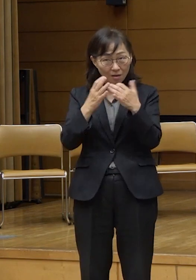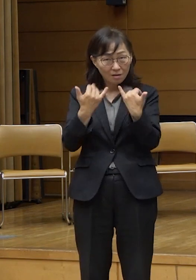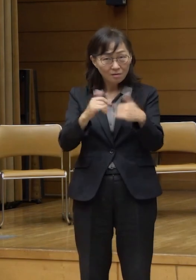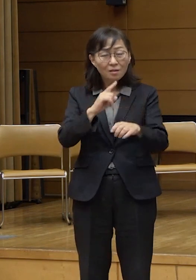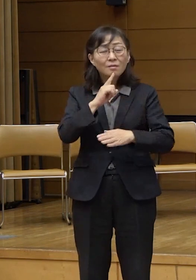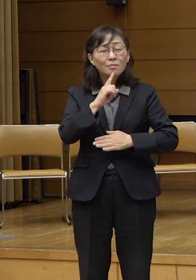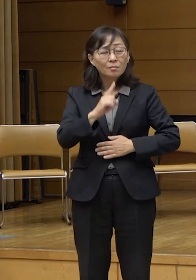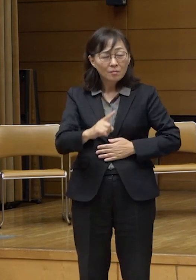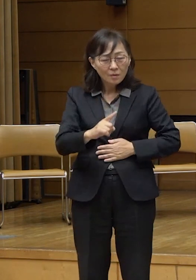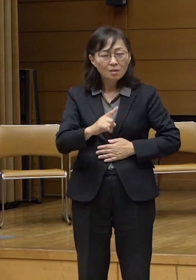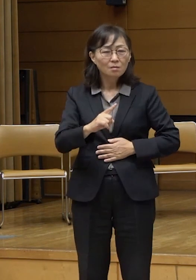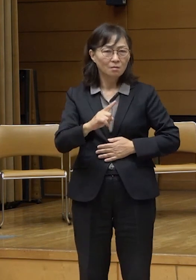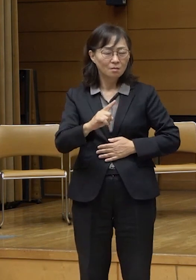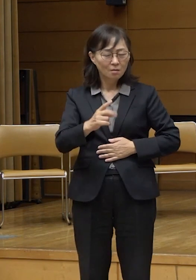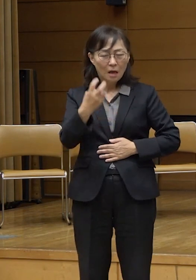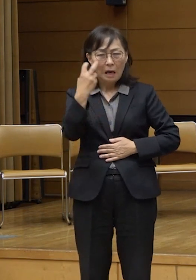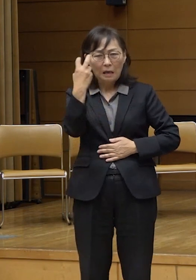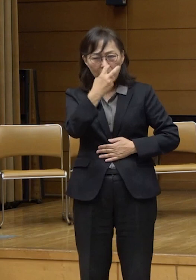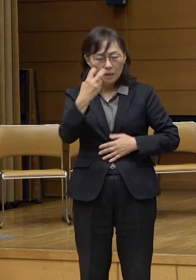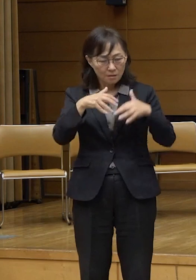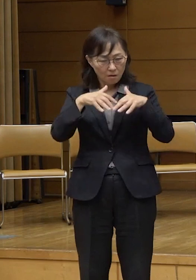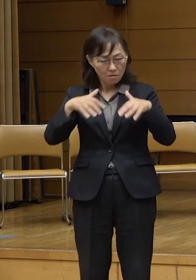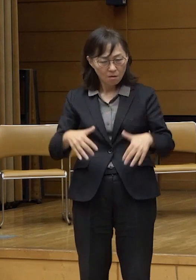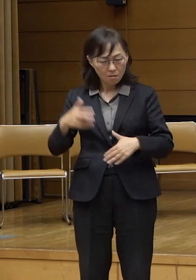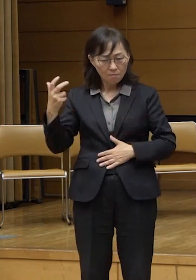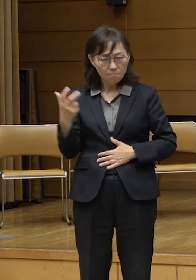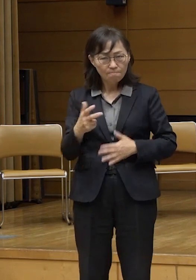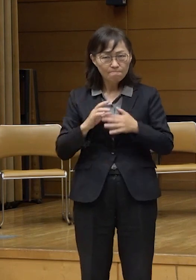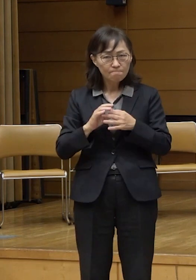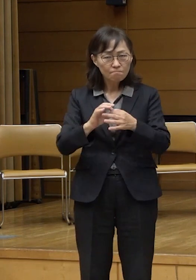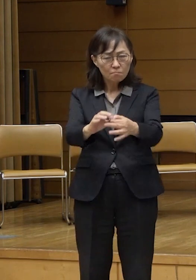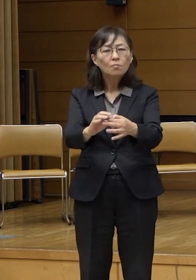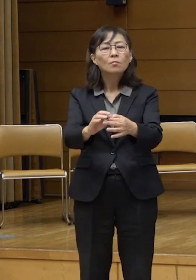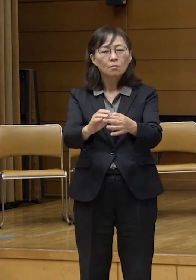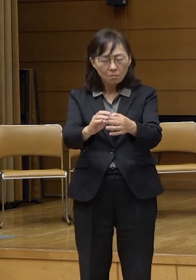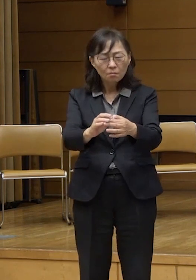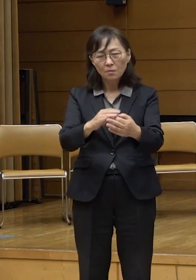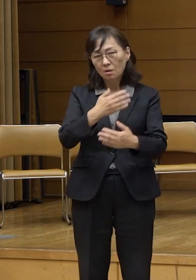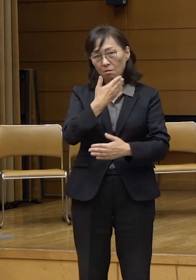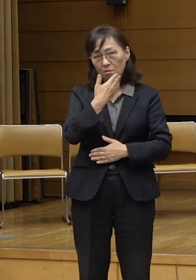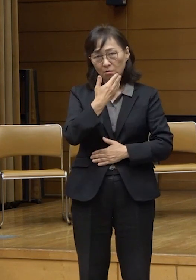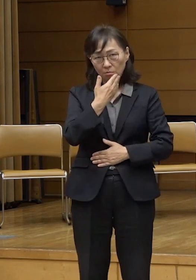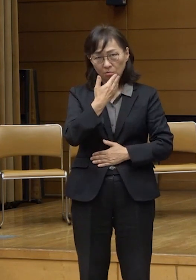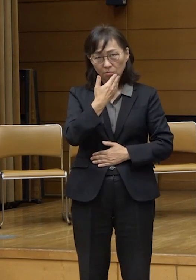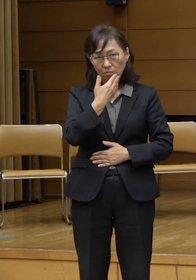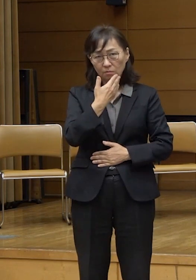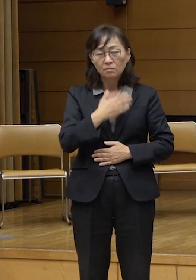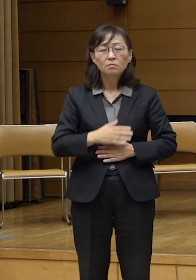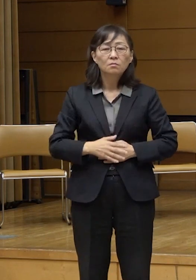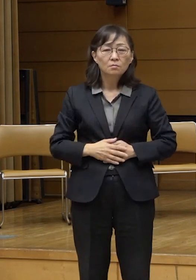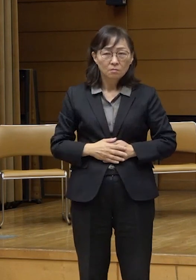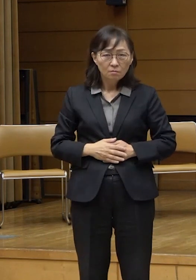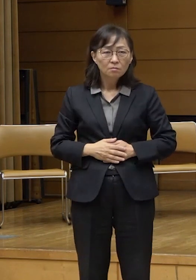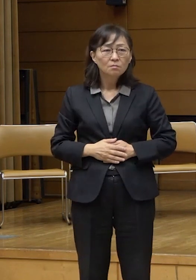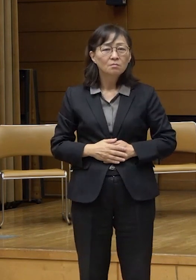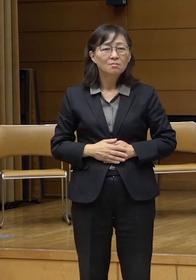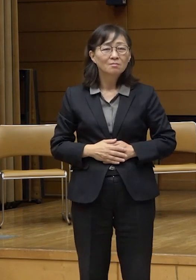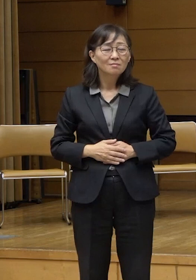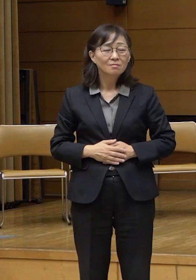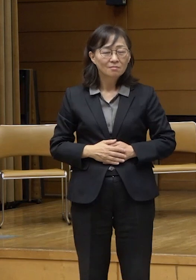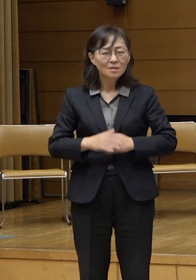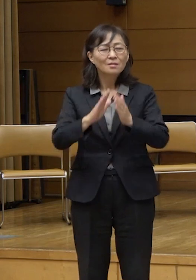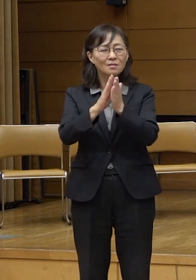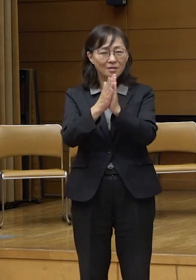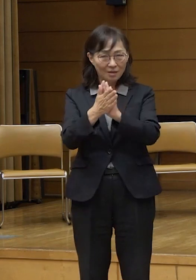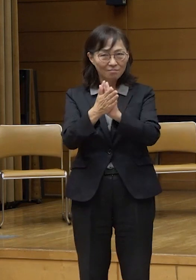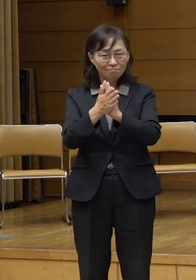検査体制の充実であるとか、そういうものについてはしっかりやっていかなければならないということで、それは進めて